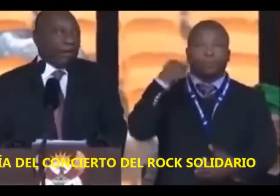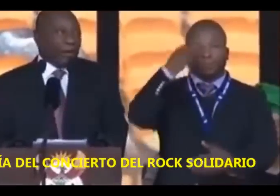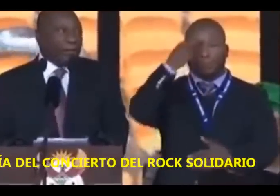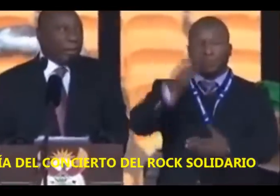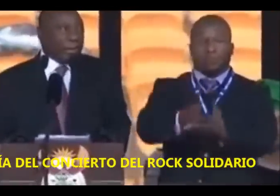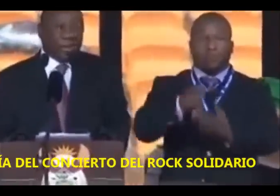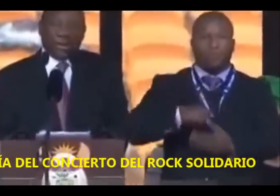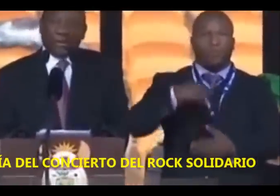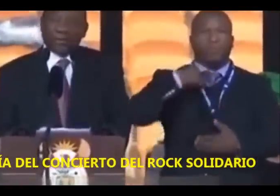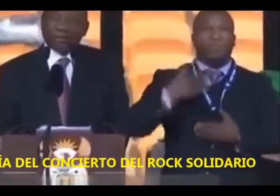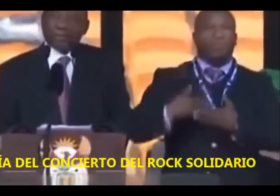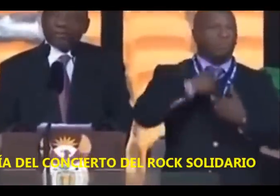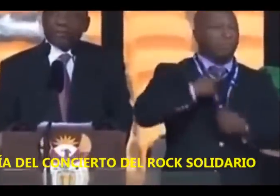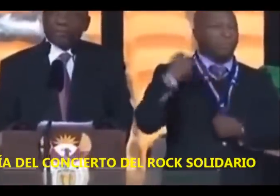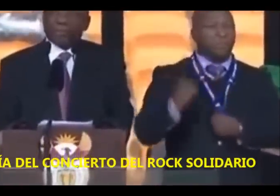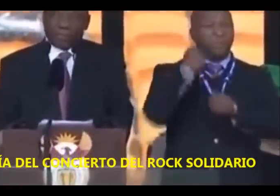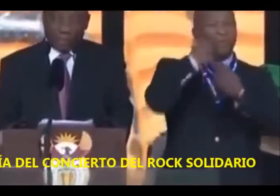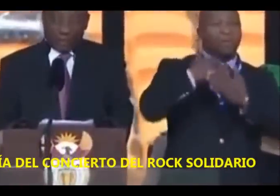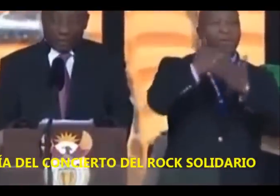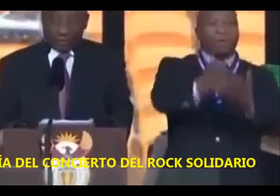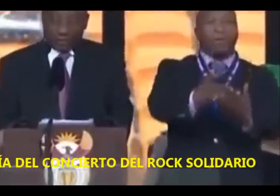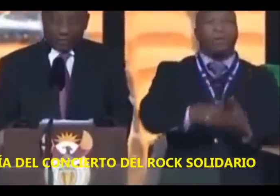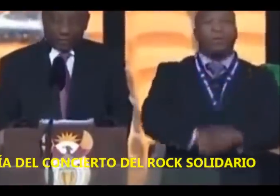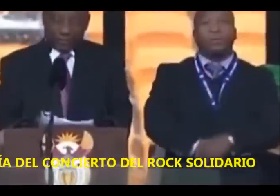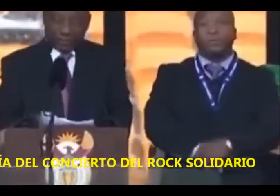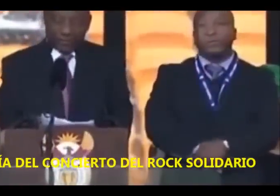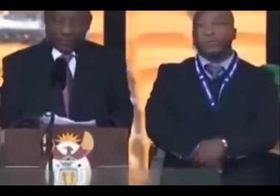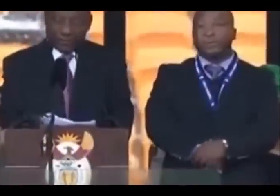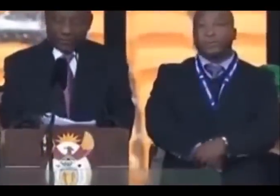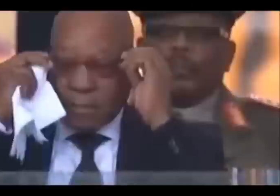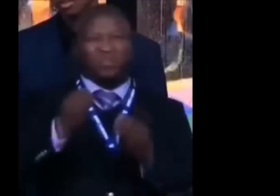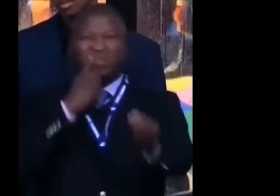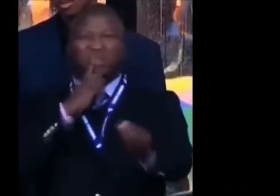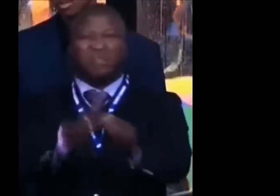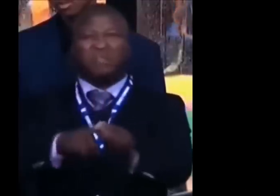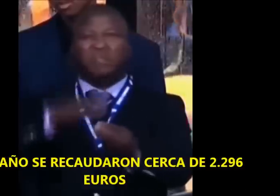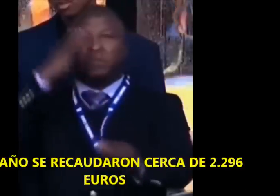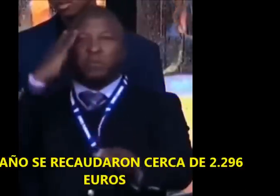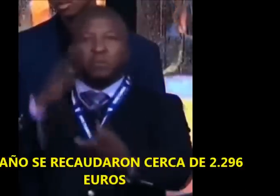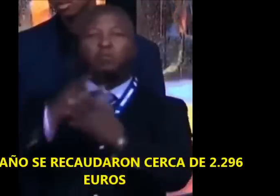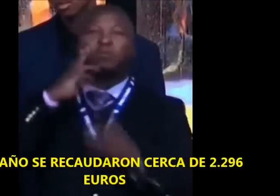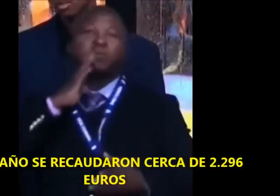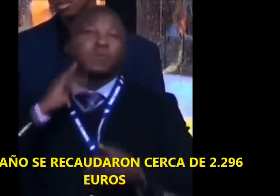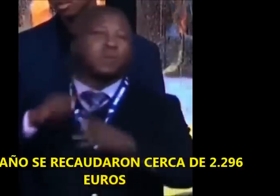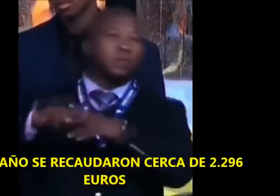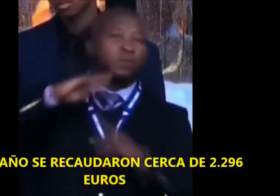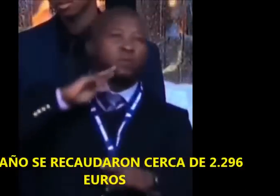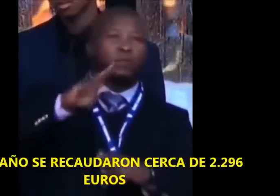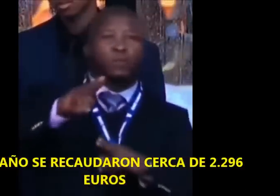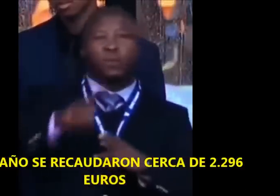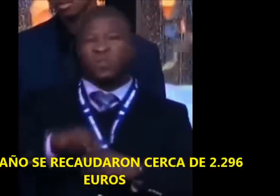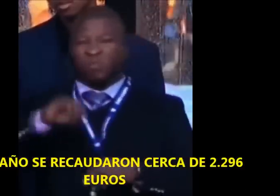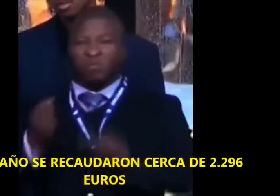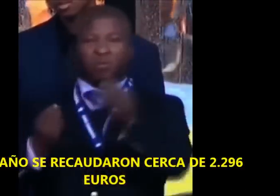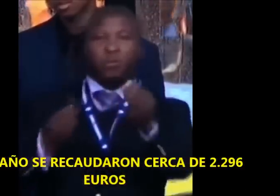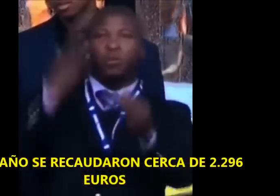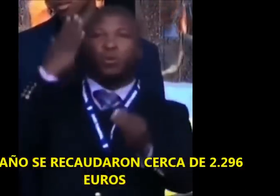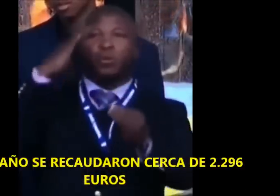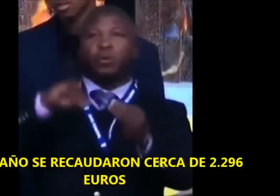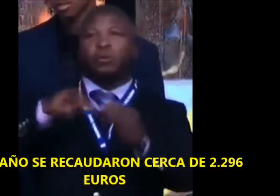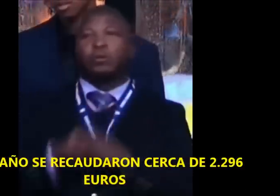con Madiba hoy No nos Madiba el padre